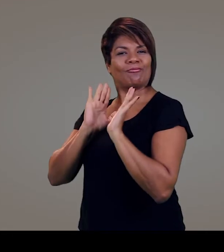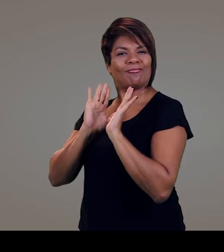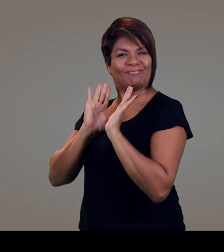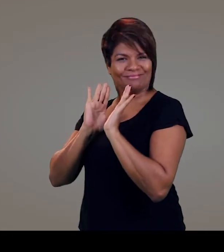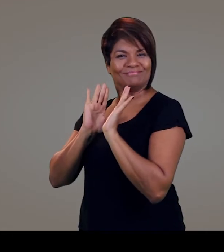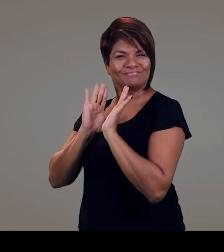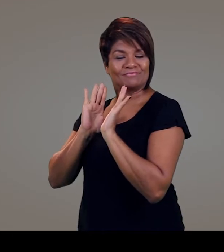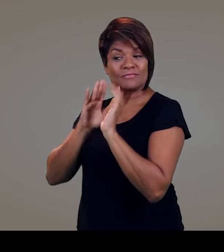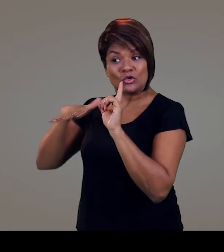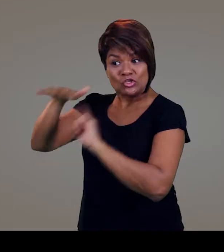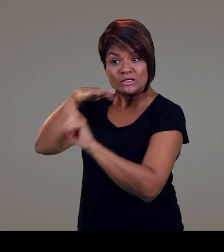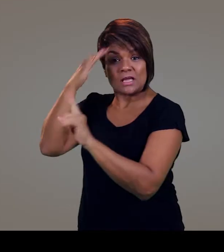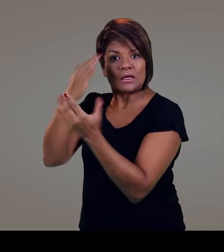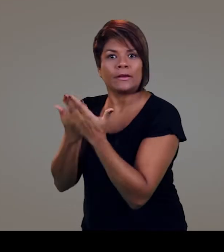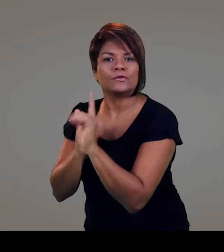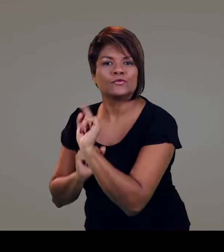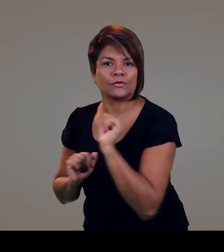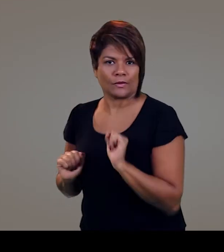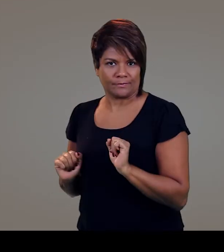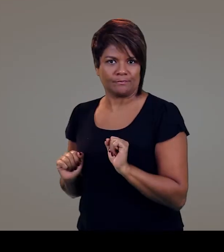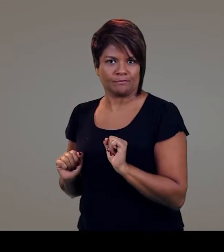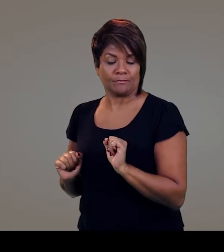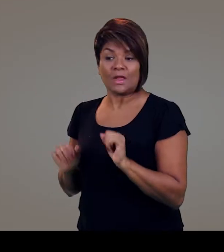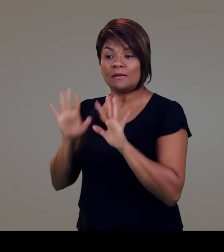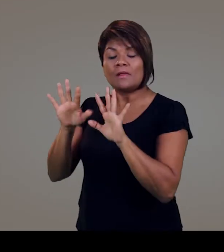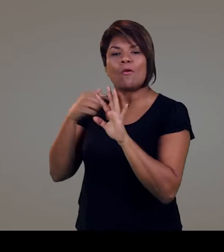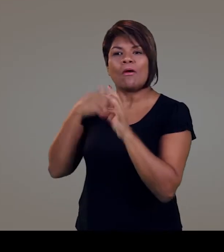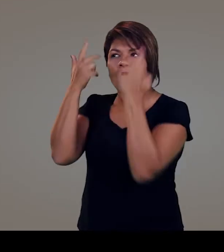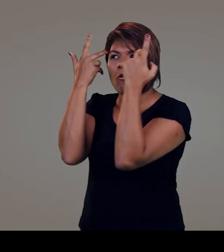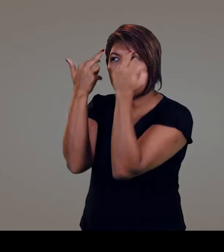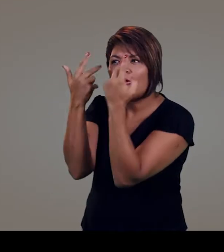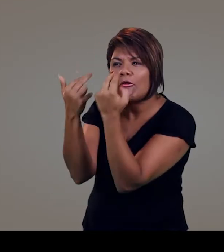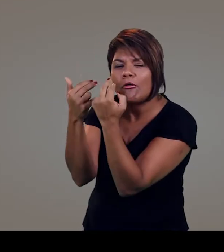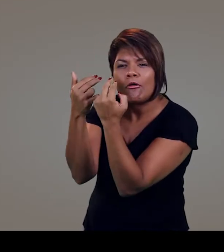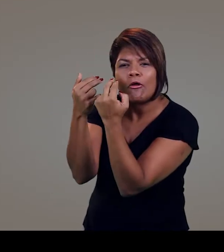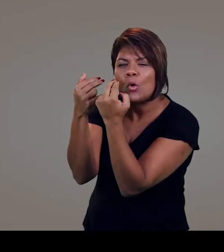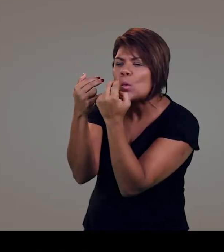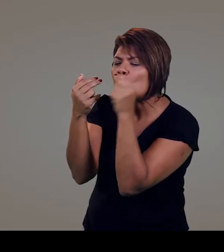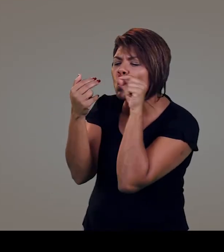A gente pode até dizer que esse normal, ele